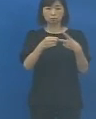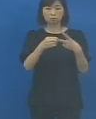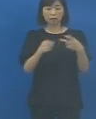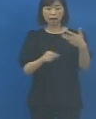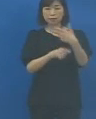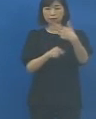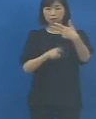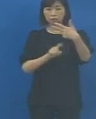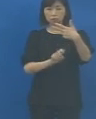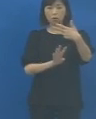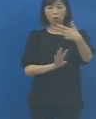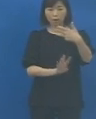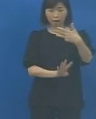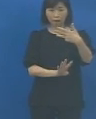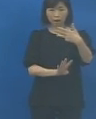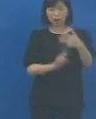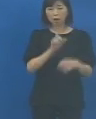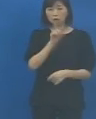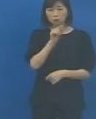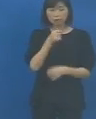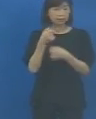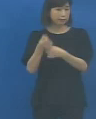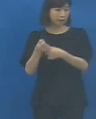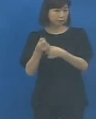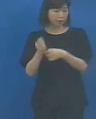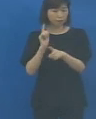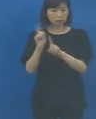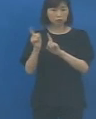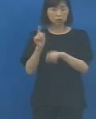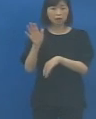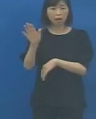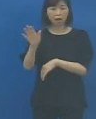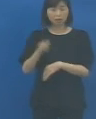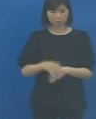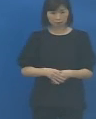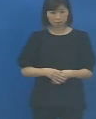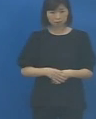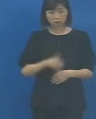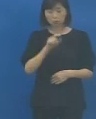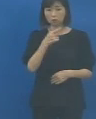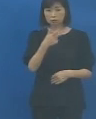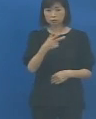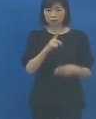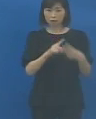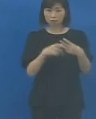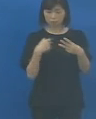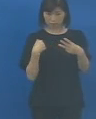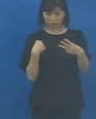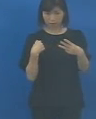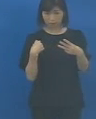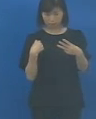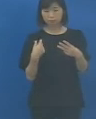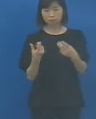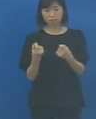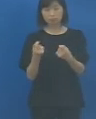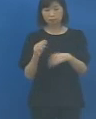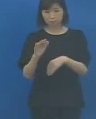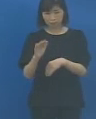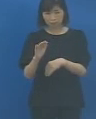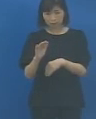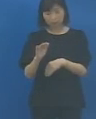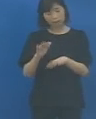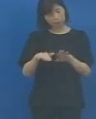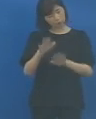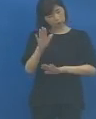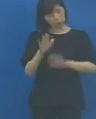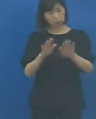14日に鳥取シャンシャン祭りがあります。これは鳥取市の主催ですけれども、今の状況だとな